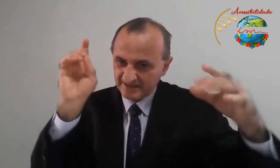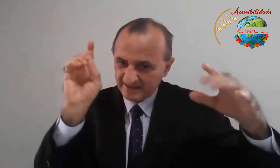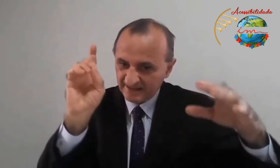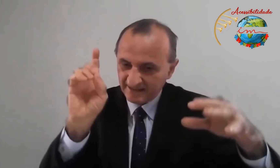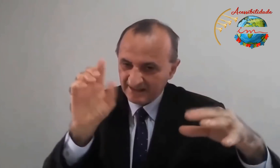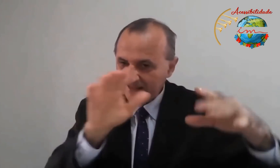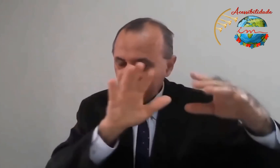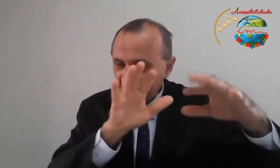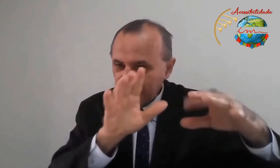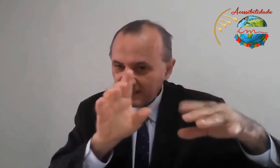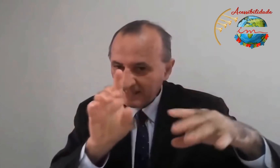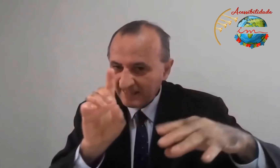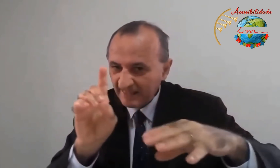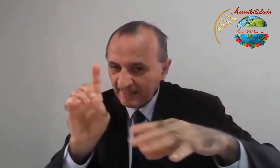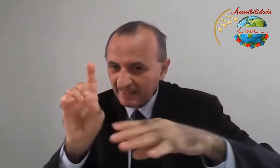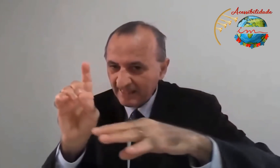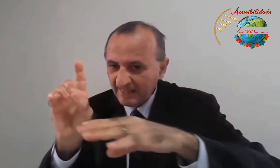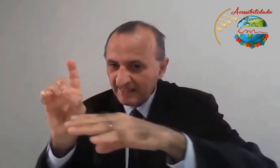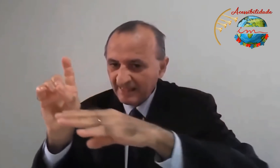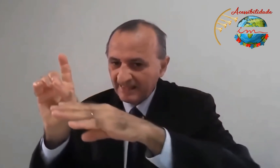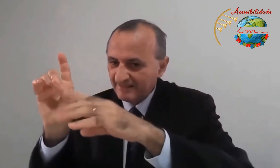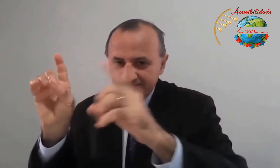perder essa oportunidade? Não.